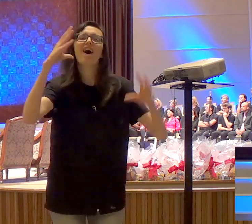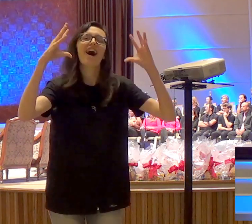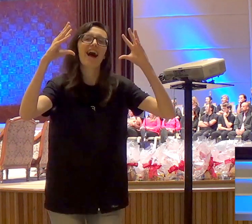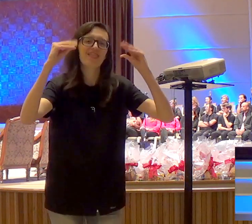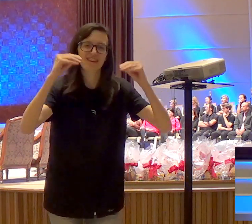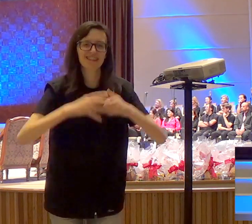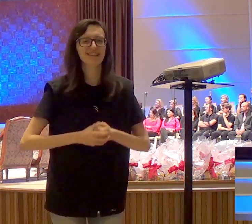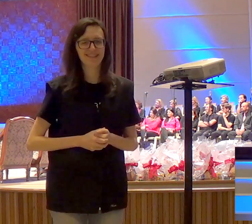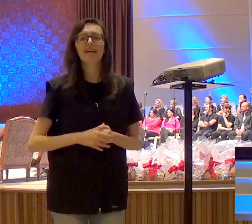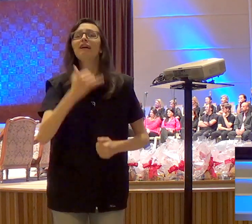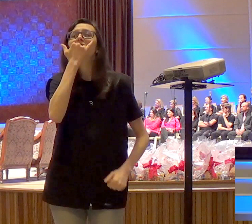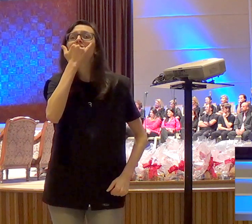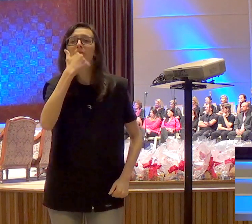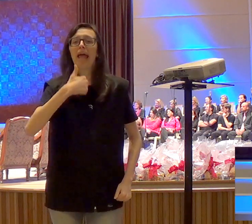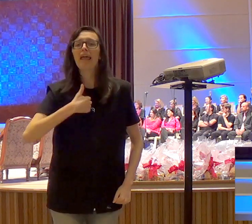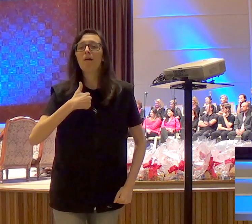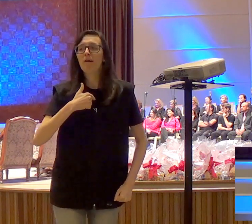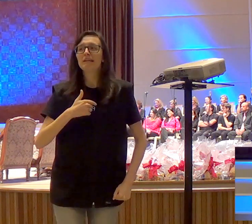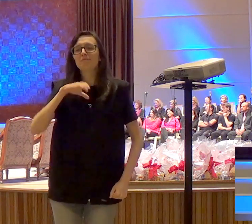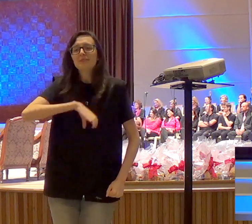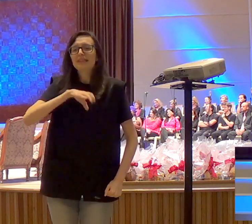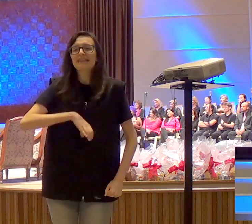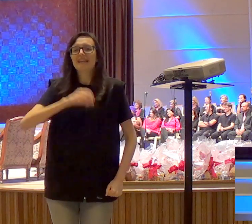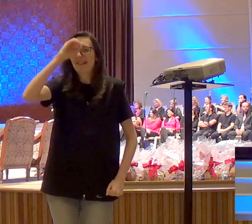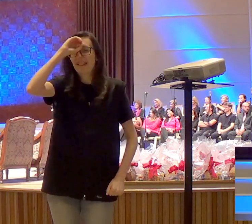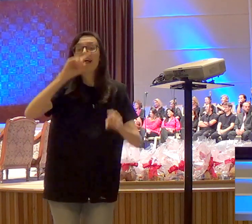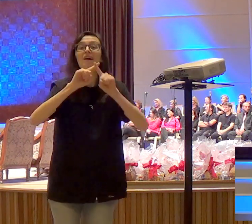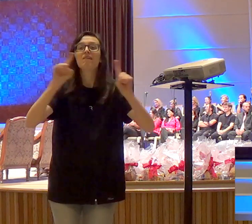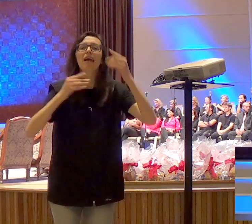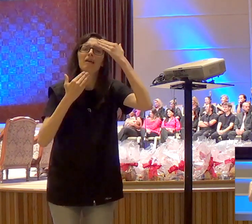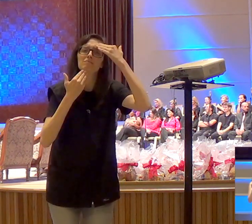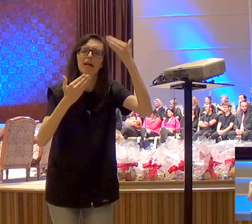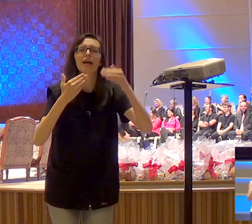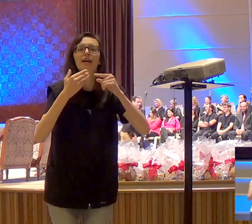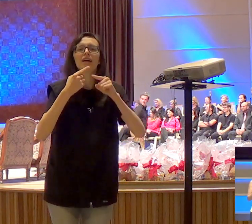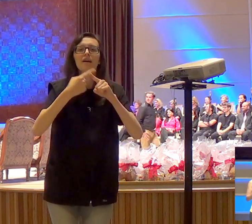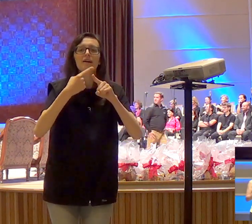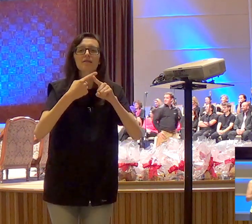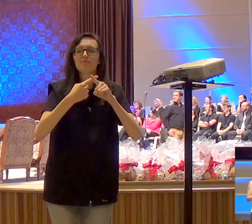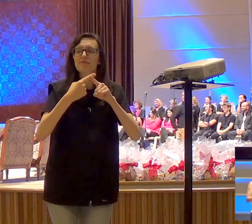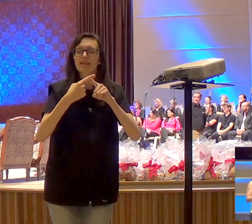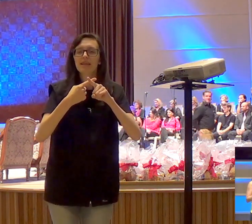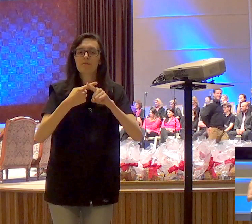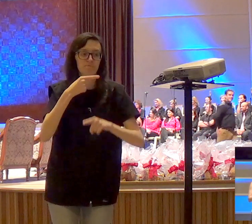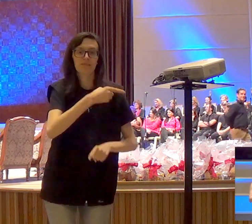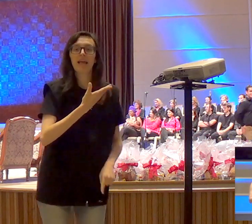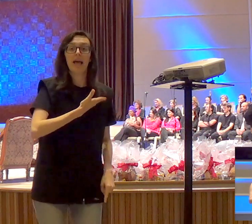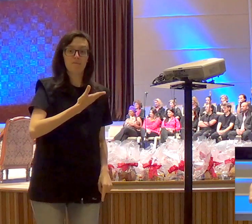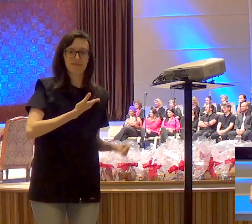Não falo português. Obrigada por meu amiga